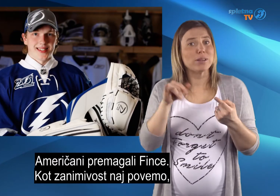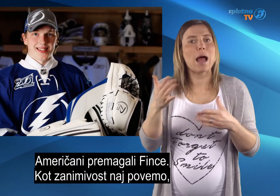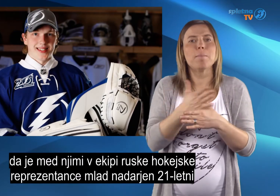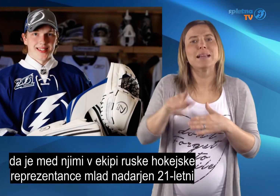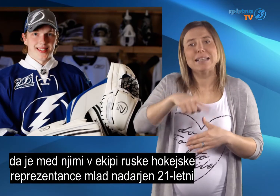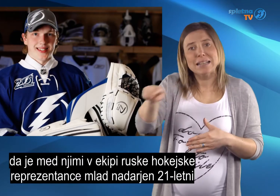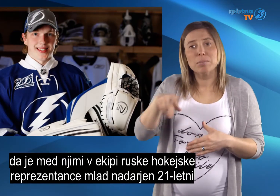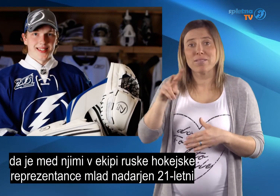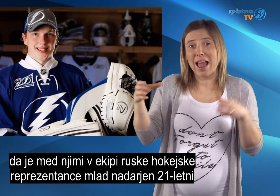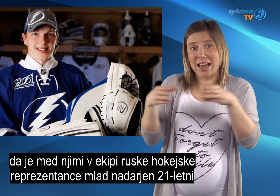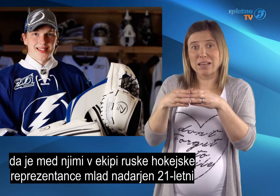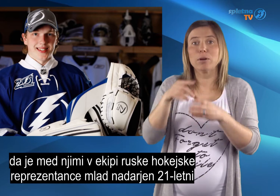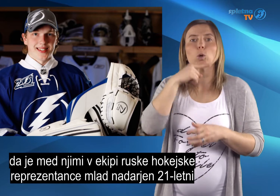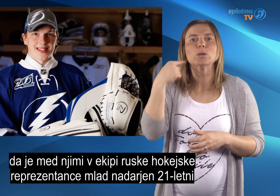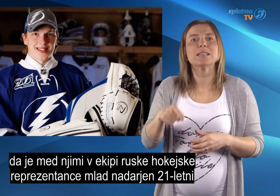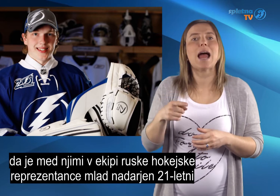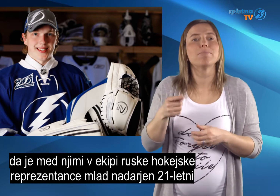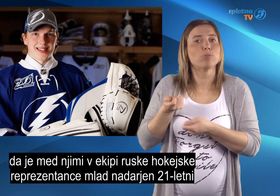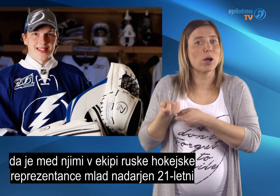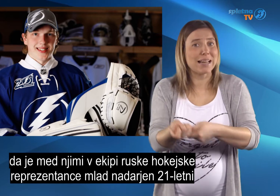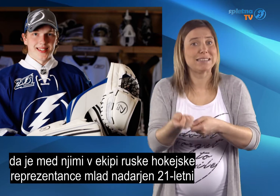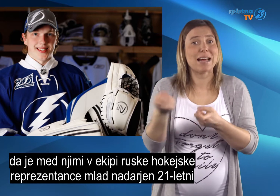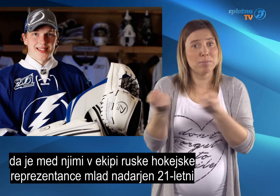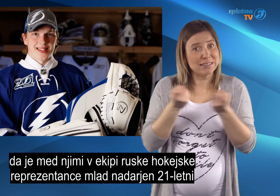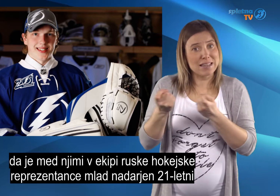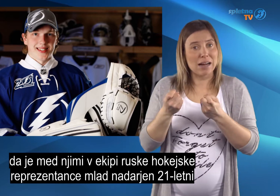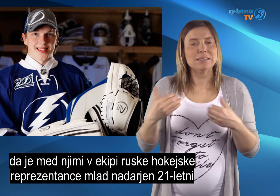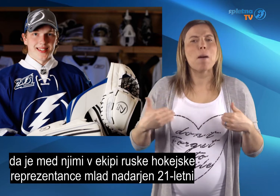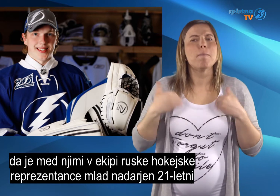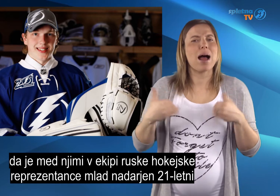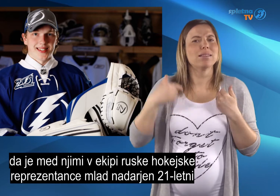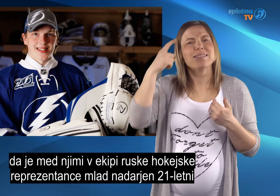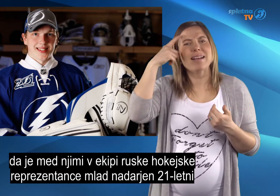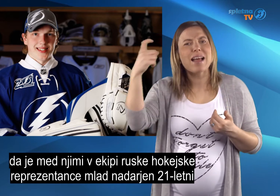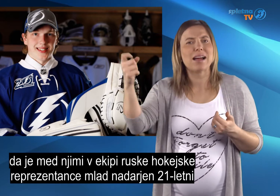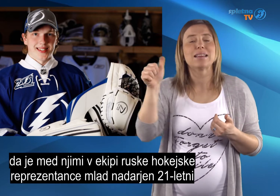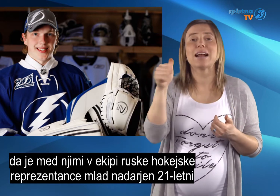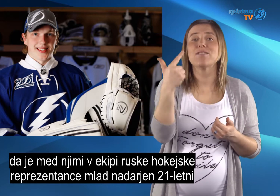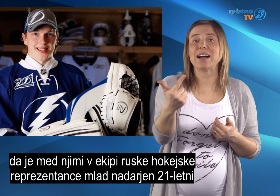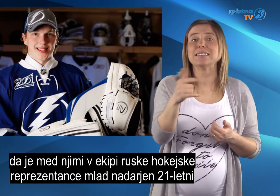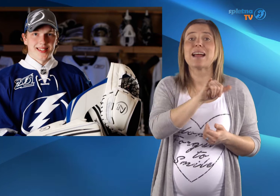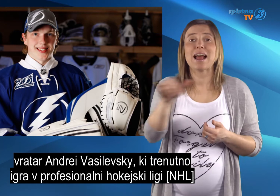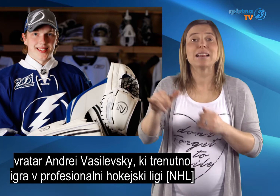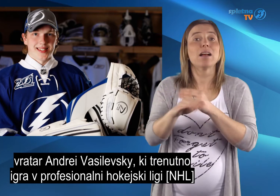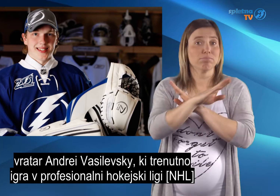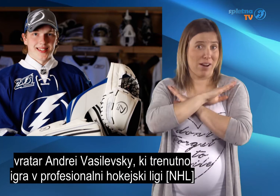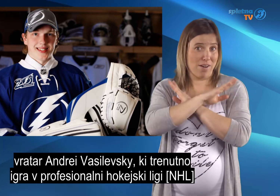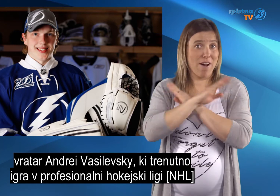da je med njimi v ekipi ruske hokejske reprezentance mlad nadarjen 21-letni vratar Andrej